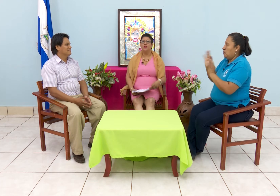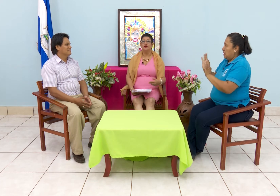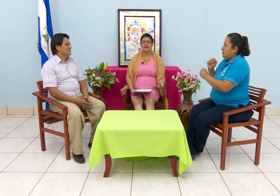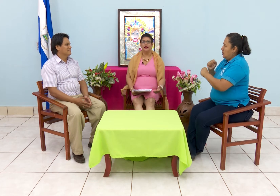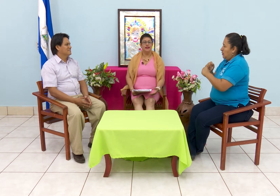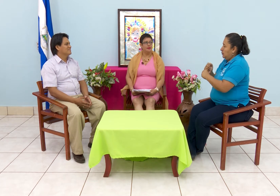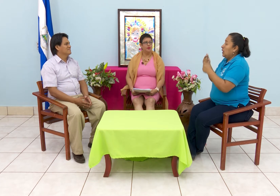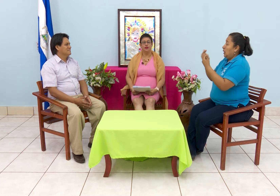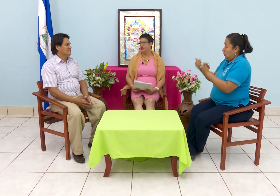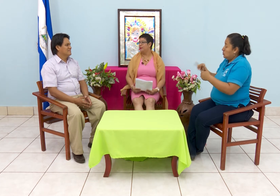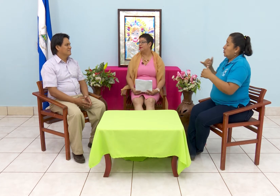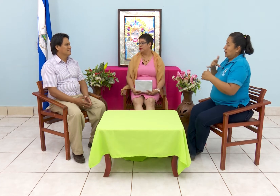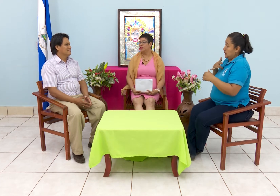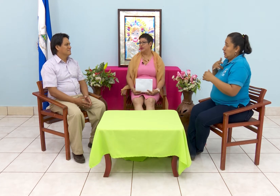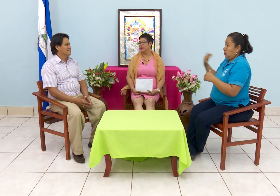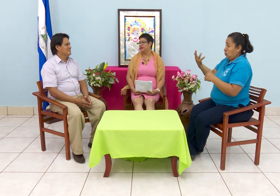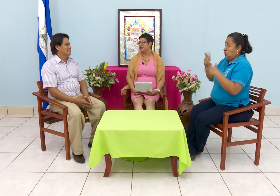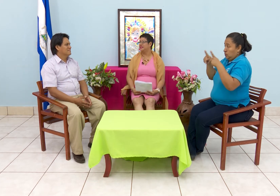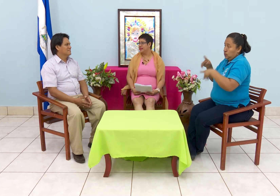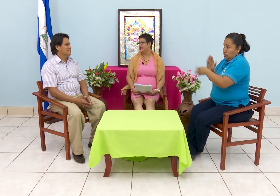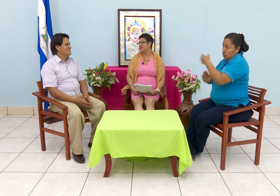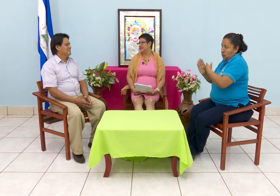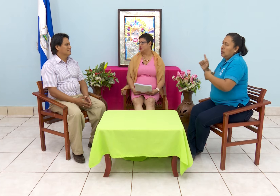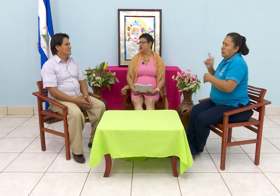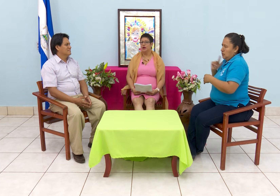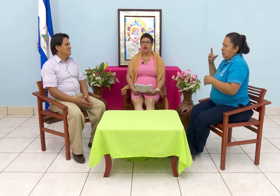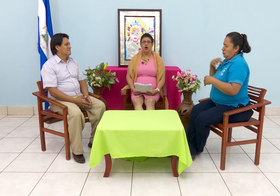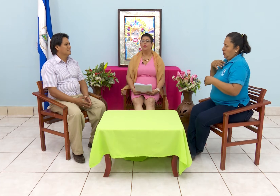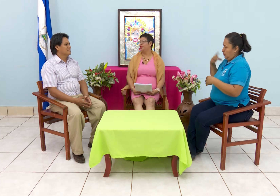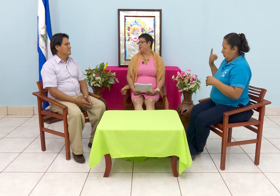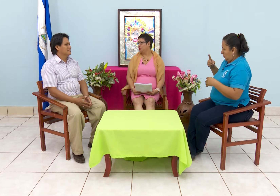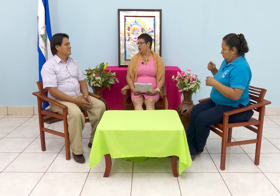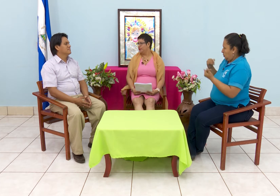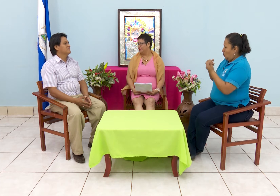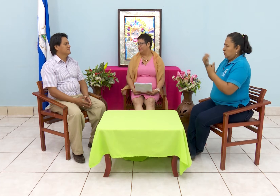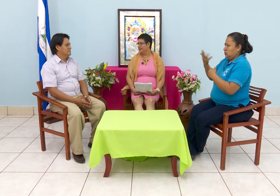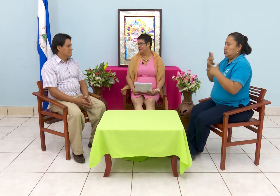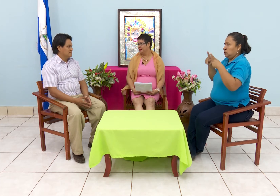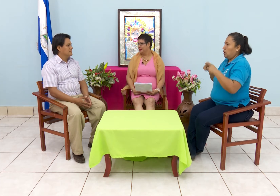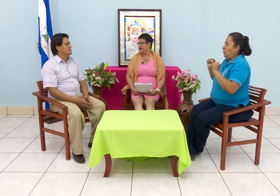que se requiere, porque todas las personas con discapacidad tienen ese derecho, a como lo tenemos todos, ¿verdad?